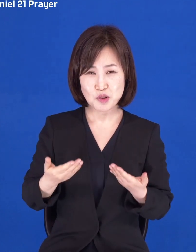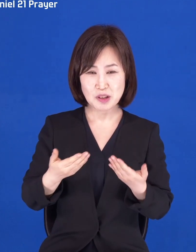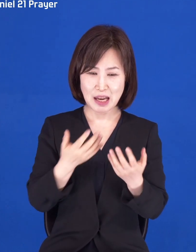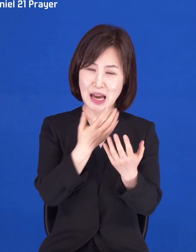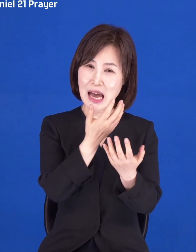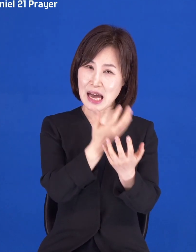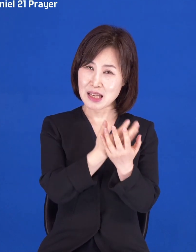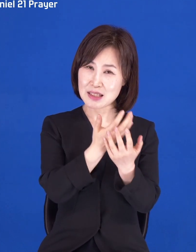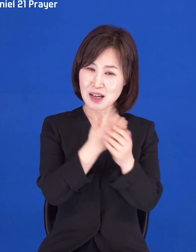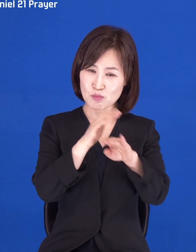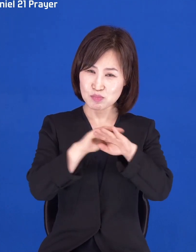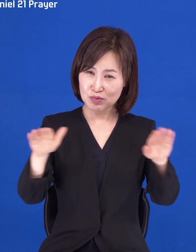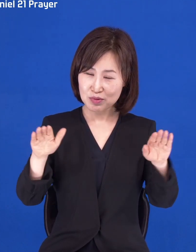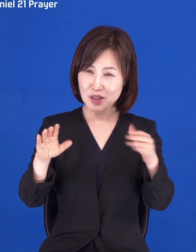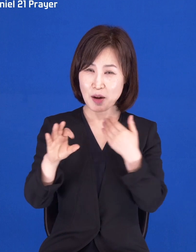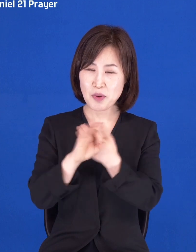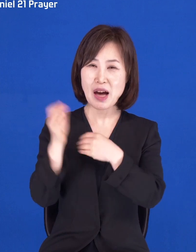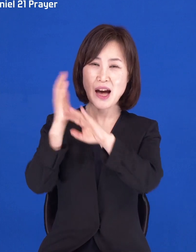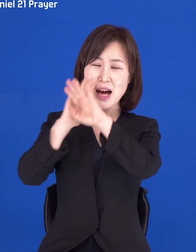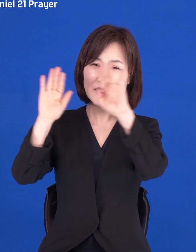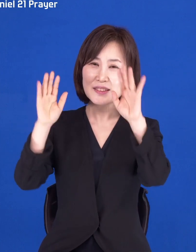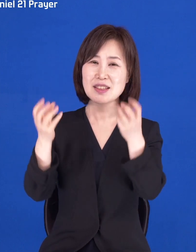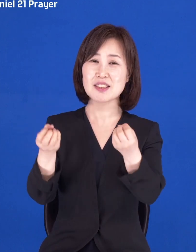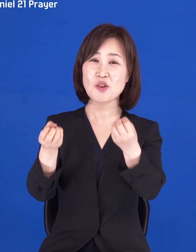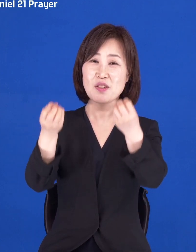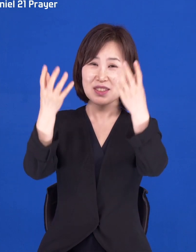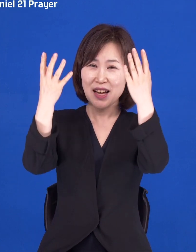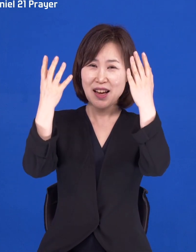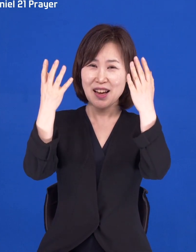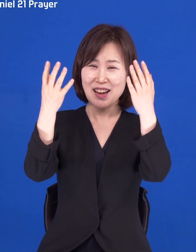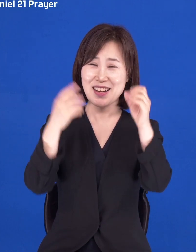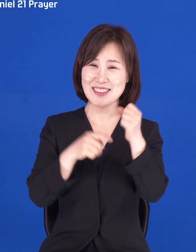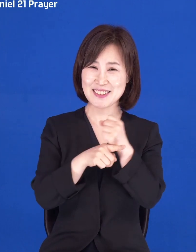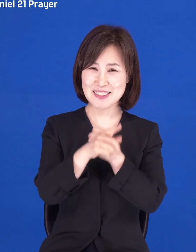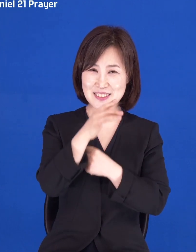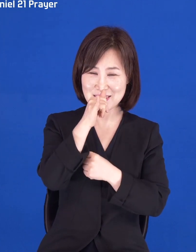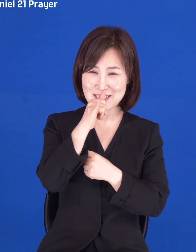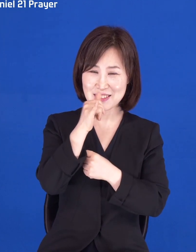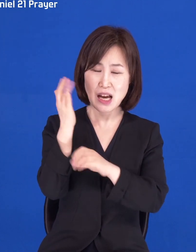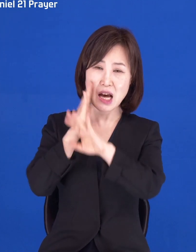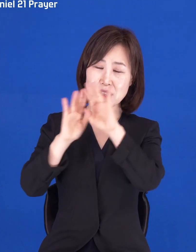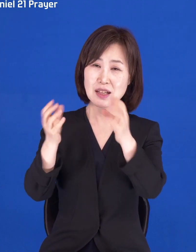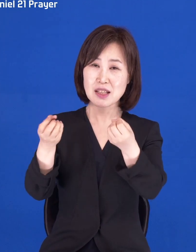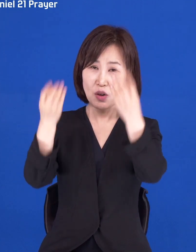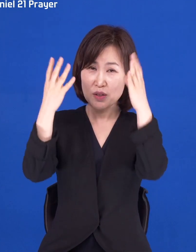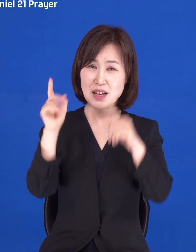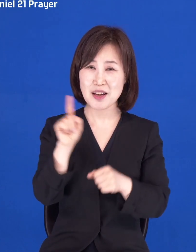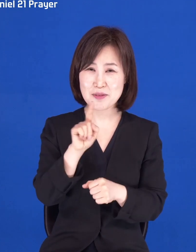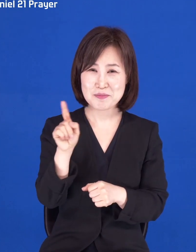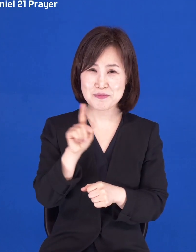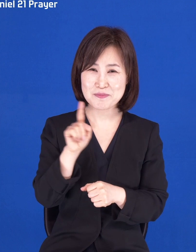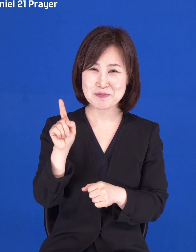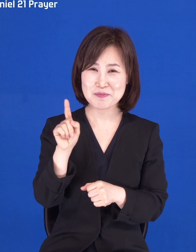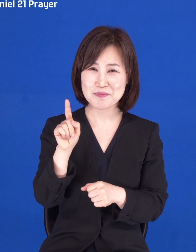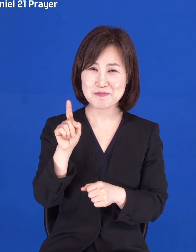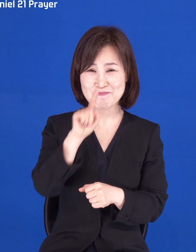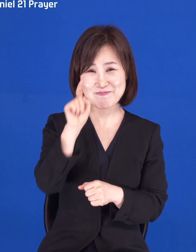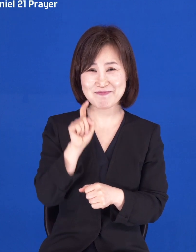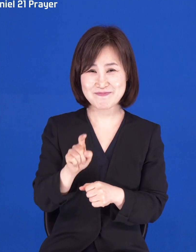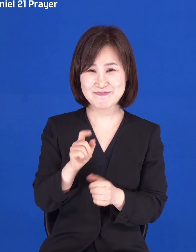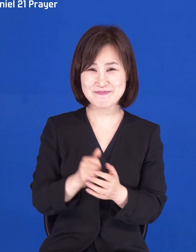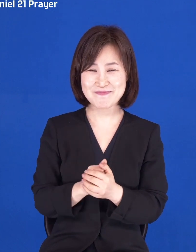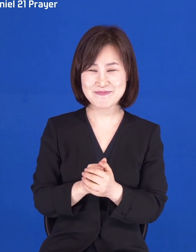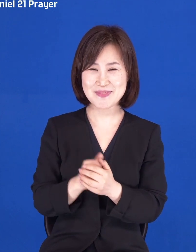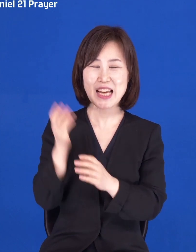풀면 하늘의 경사라는 뜻이 있습니다. 하늘의 경사가 뭘까요?